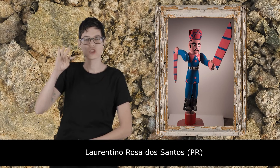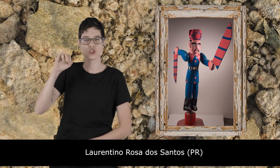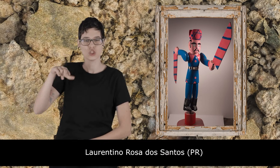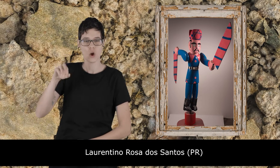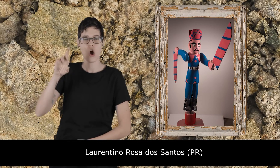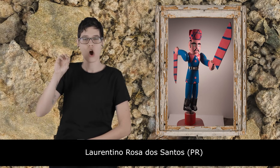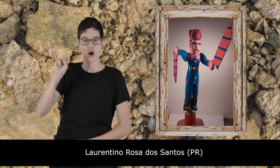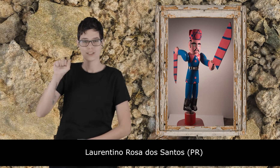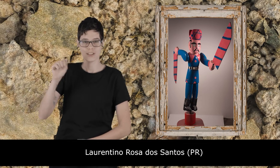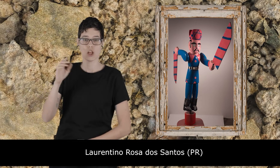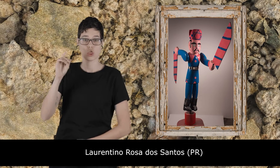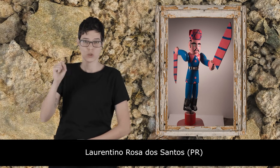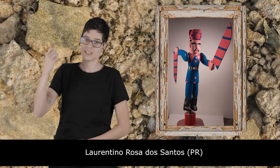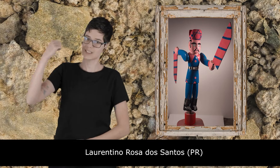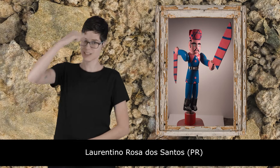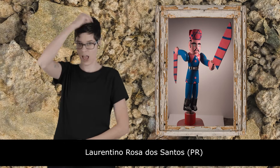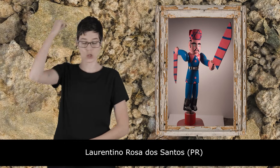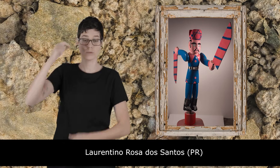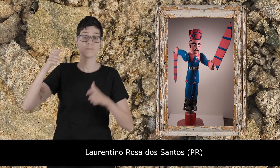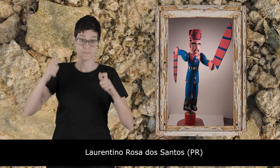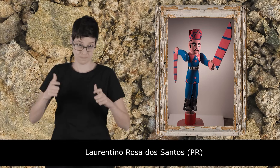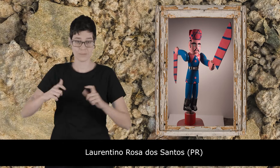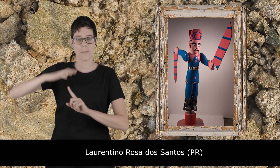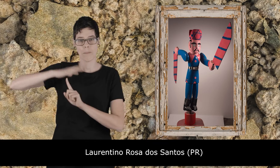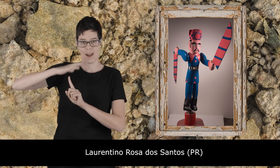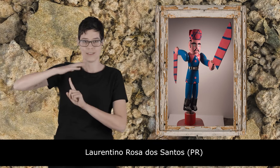Laurentino Rosa dos Santos, Paraná.